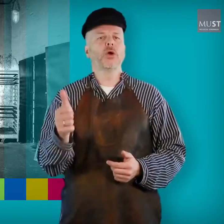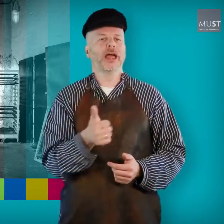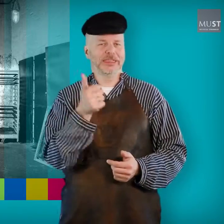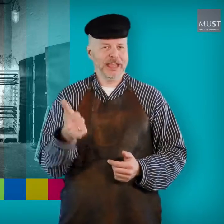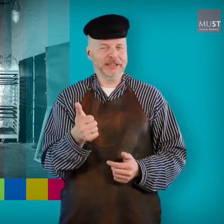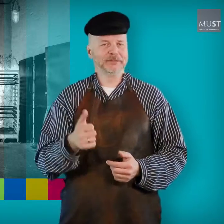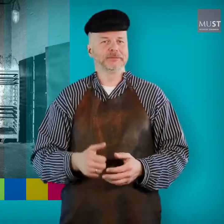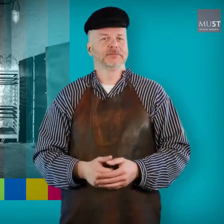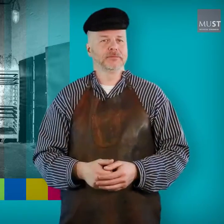1930-året.